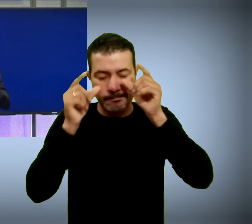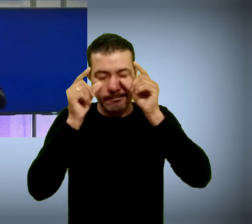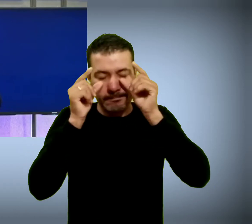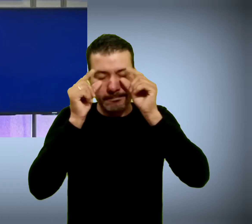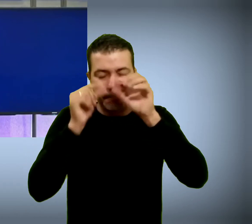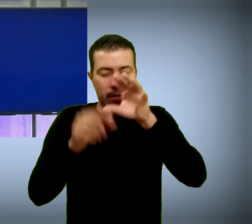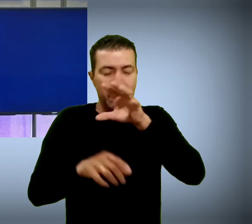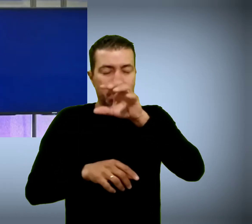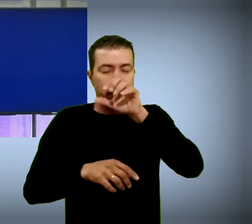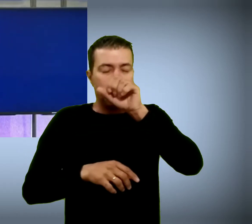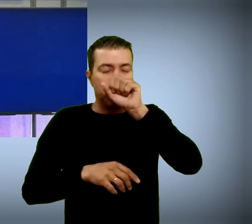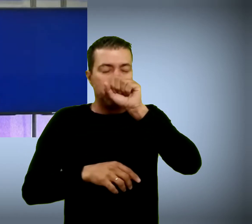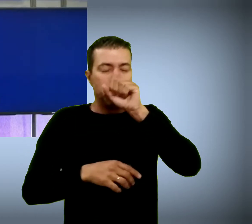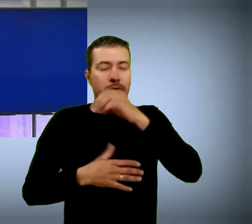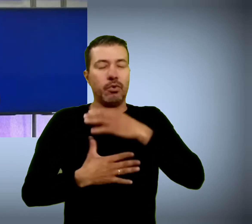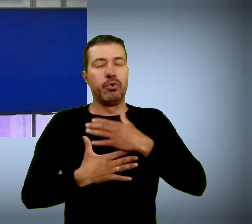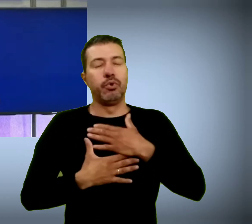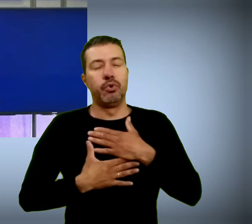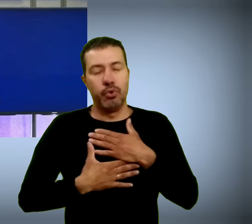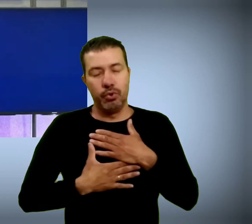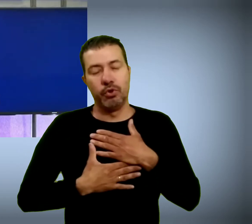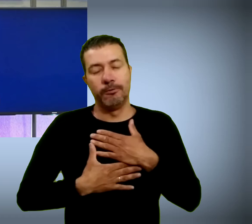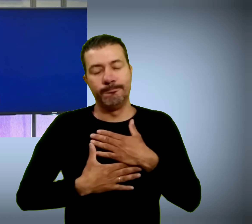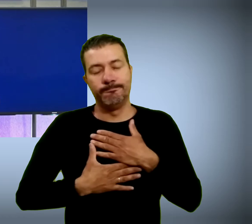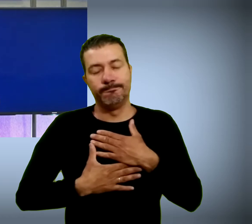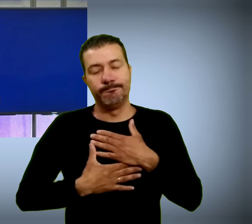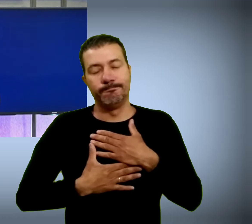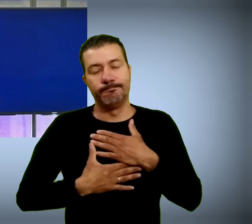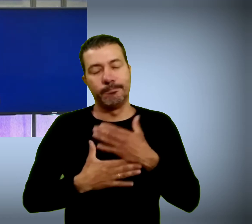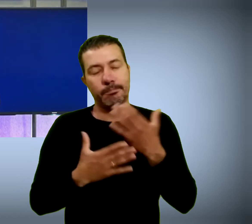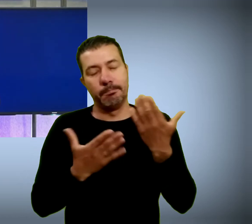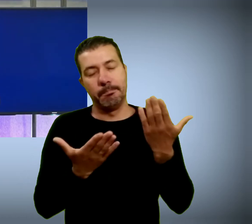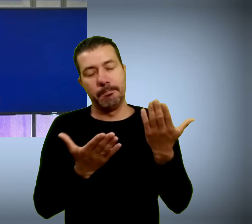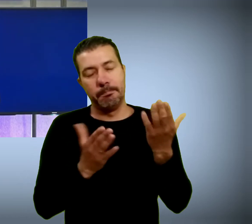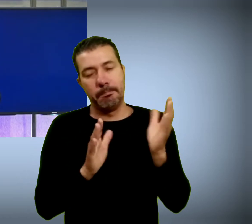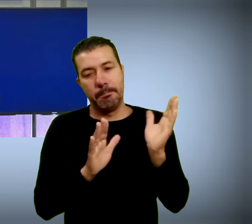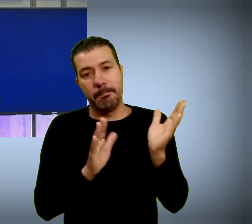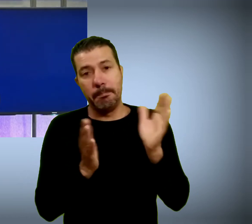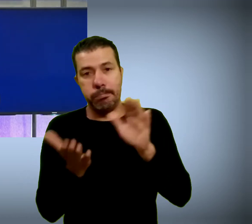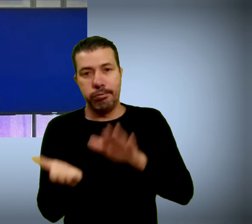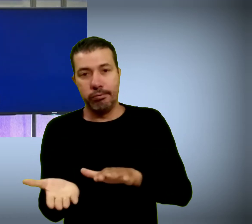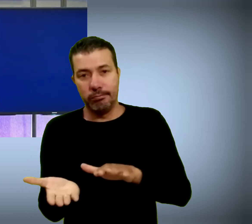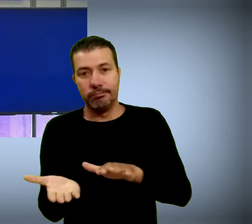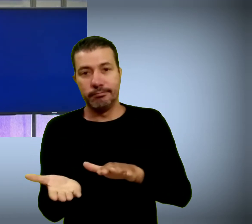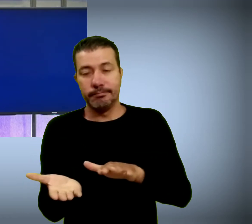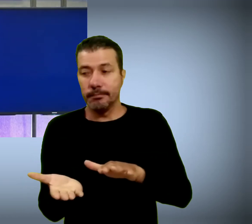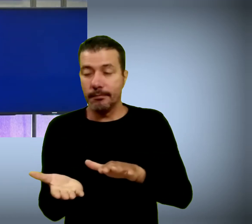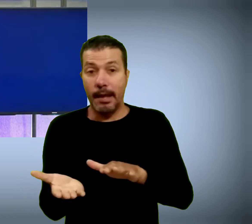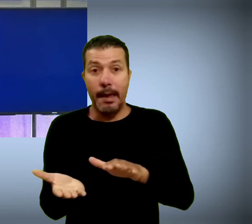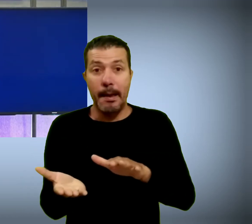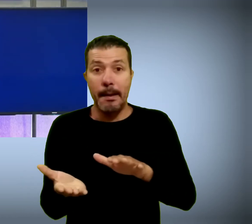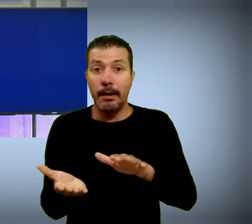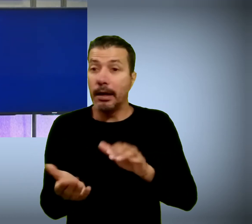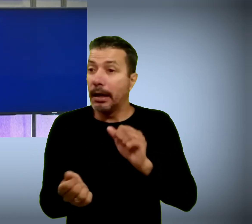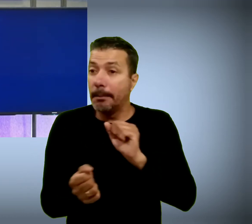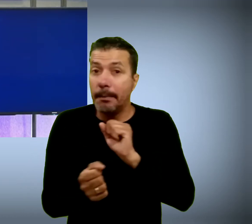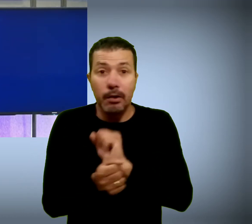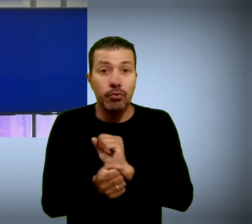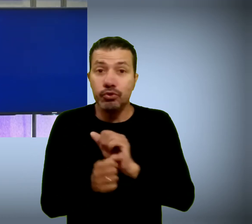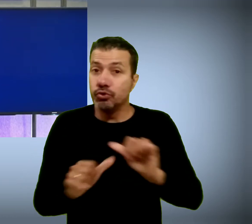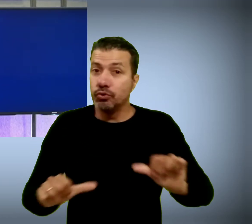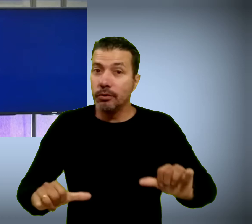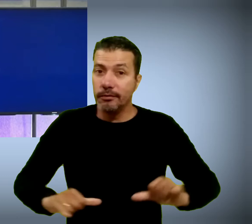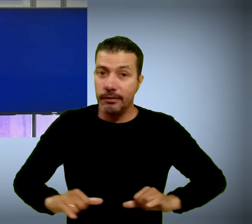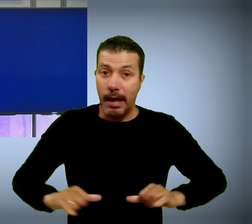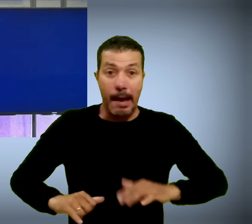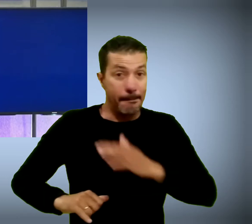própria família fala assim, finalmente descansou, parou de sofrer. Então a morte é